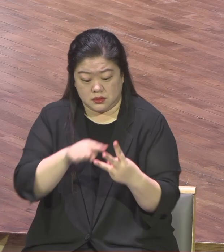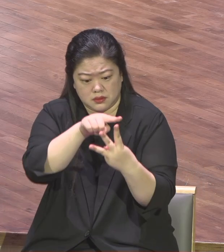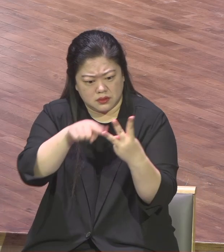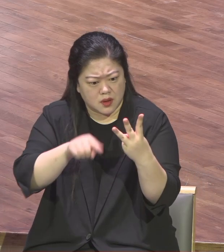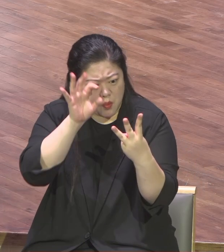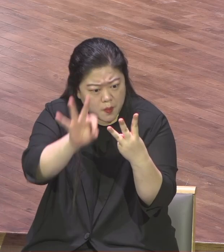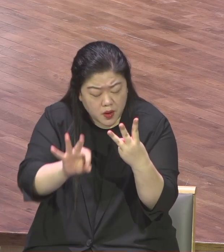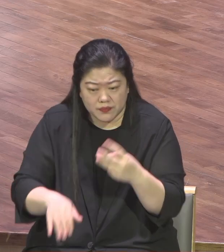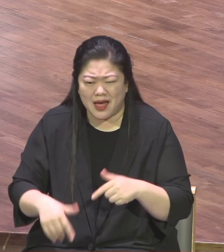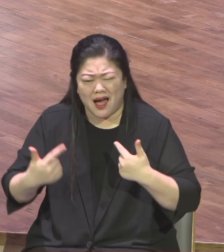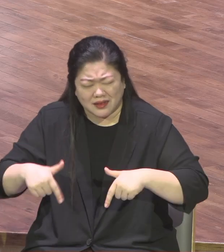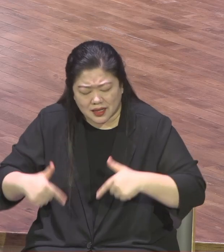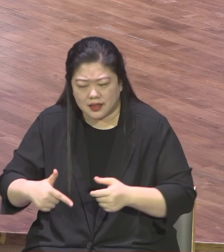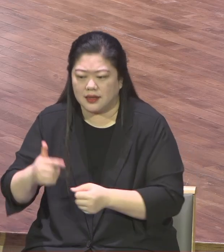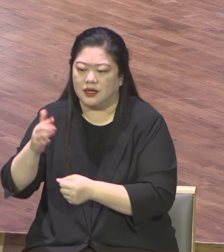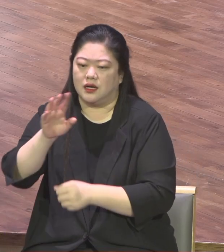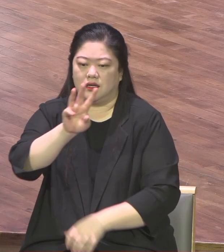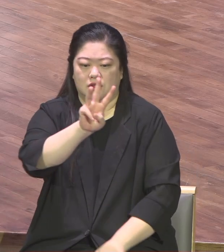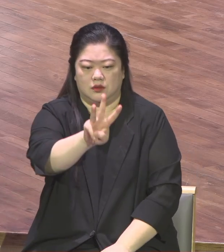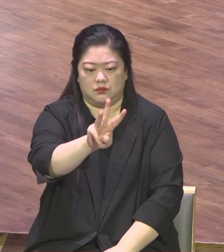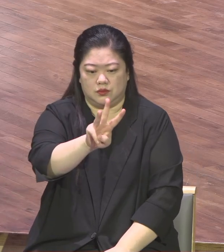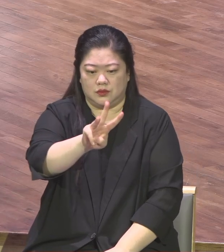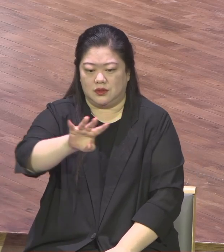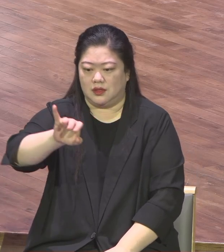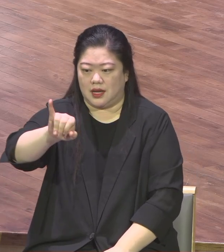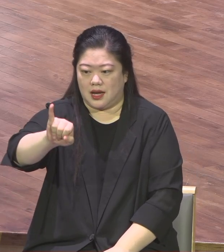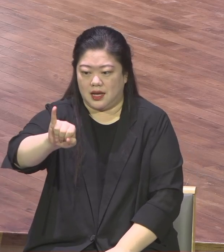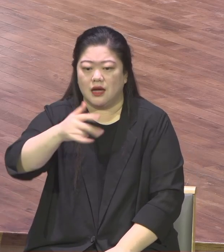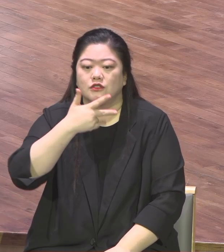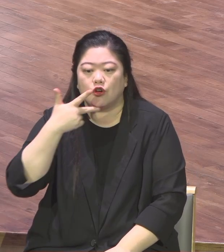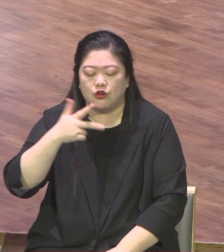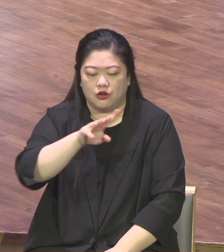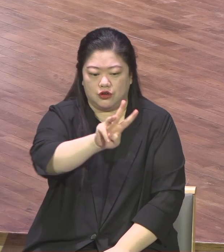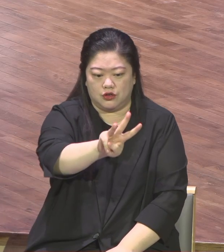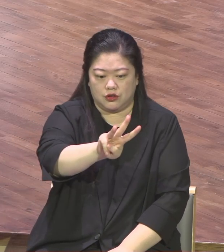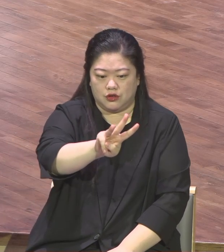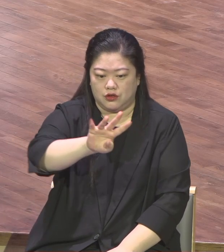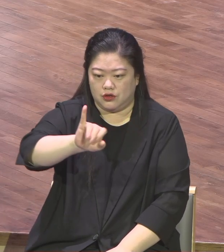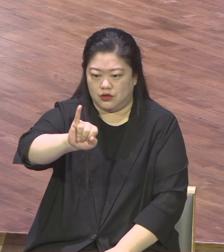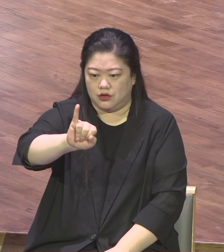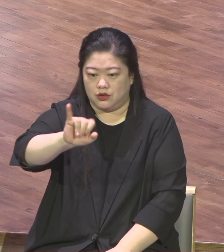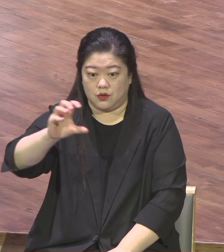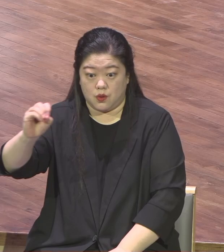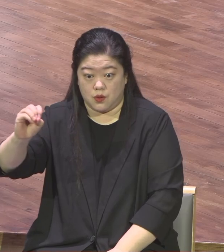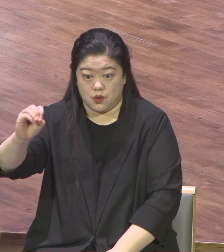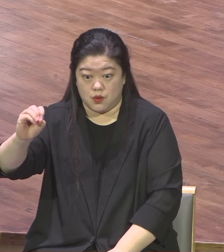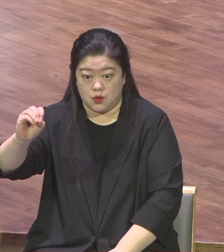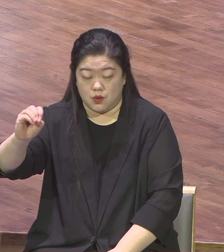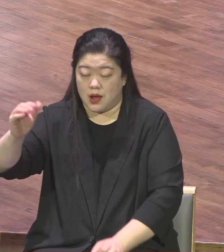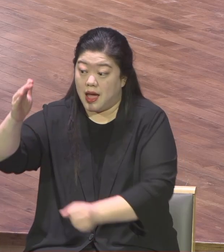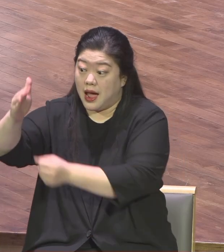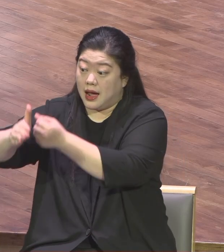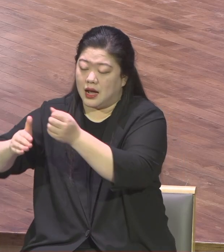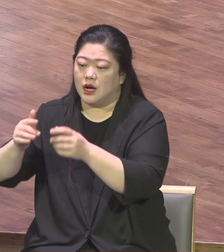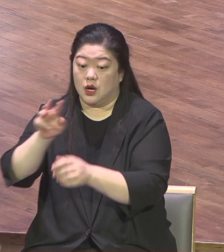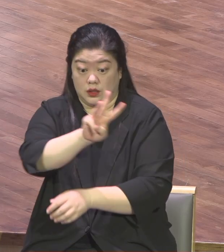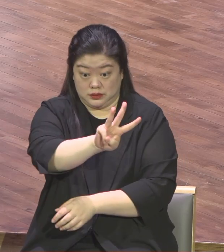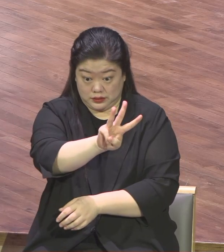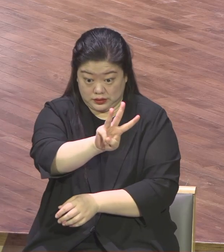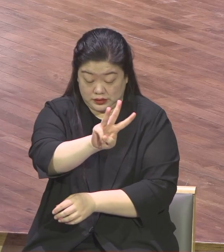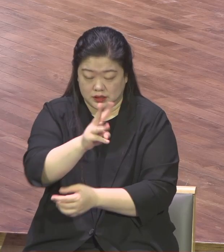WIO입니다. With Emmanuel Oneness. 이 속에 이것이 다 이루어진다. 한마디로 말하면